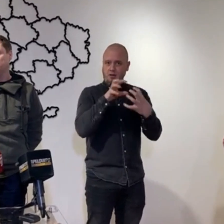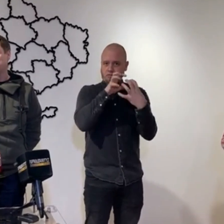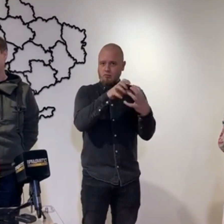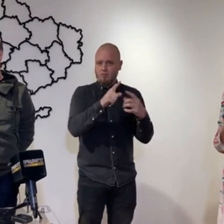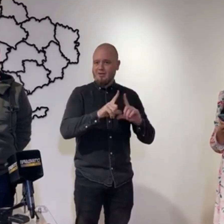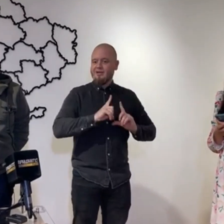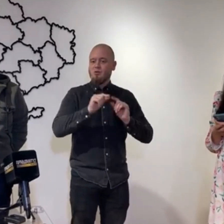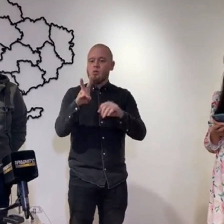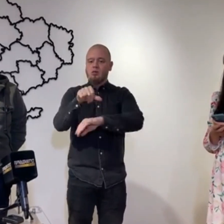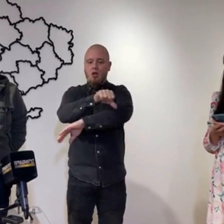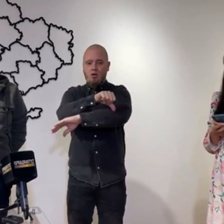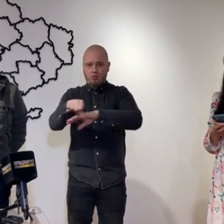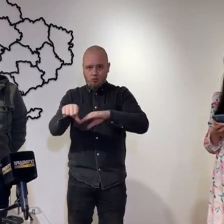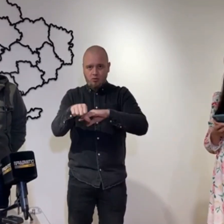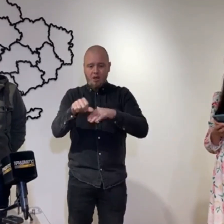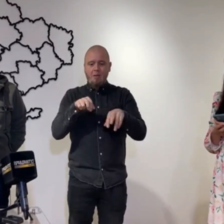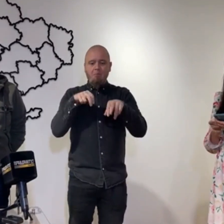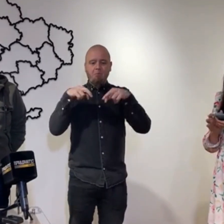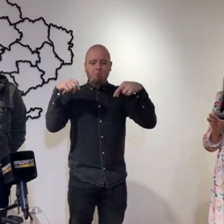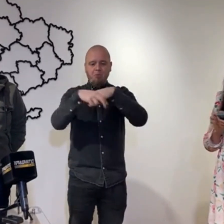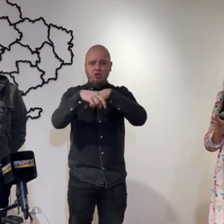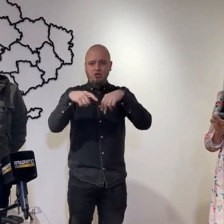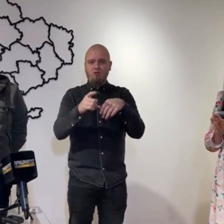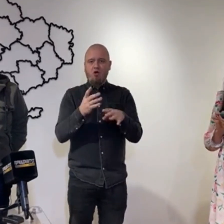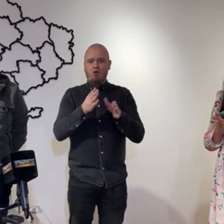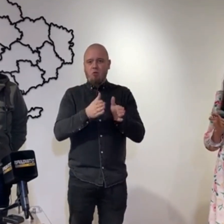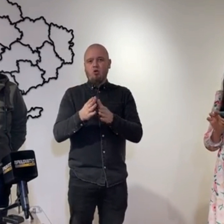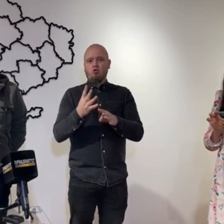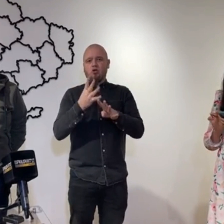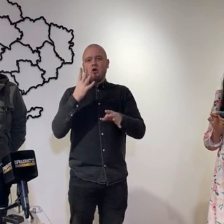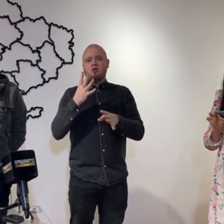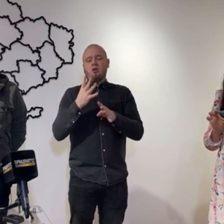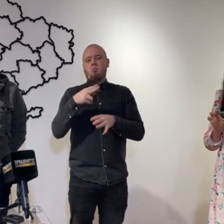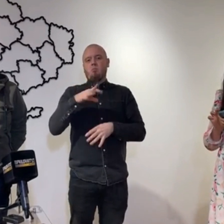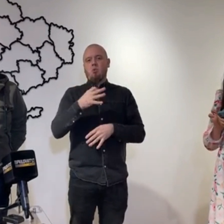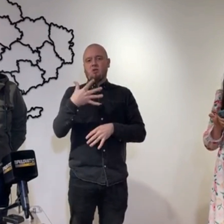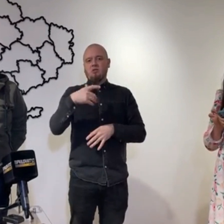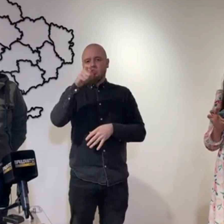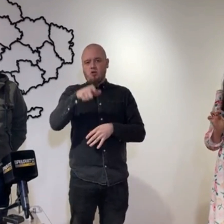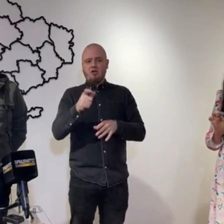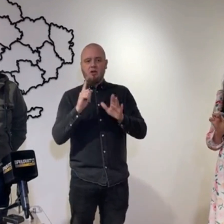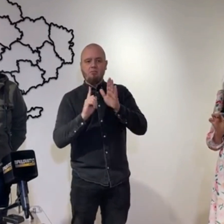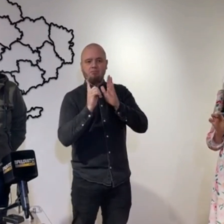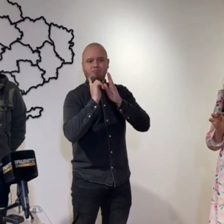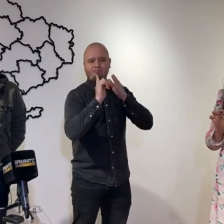на піші пункти пропуску і далі в порядку черги по 50 чоловік перетинають кордон.